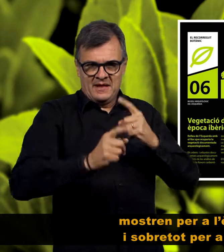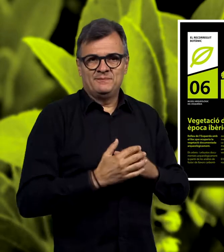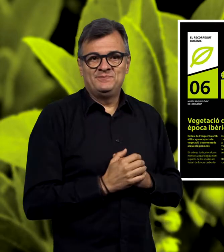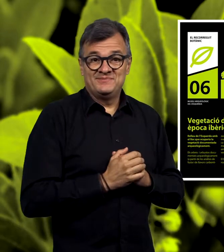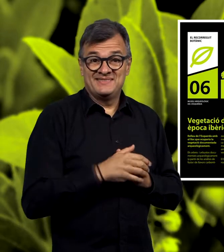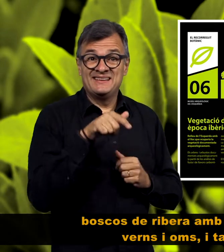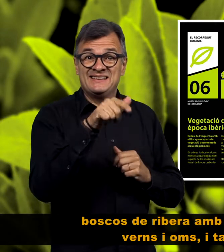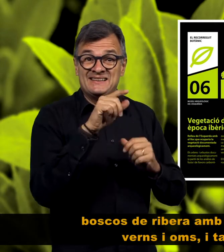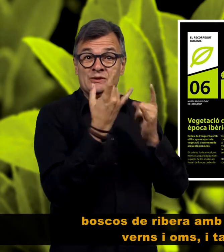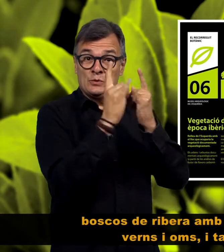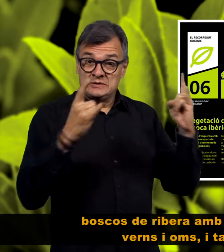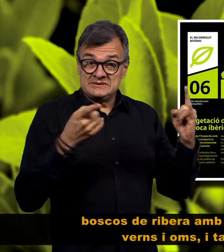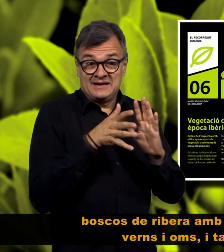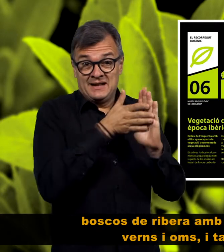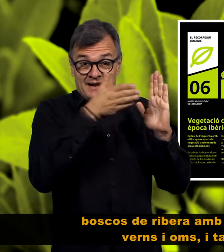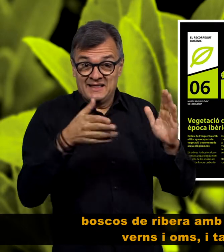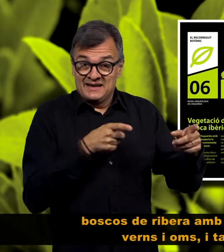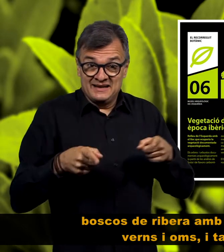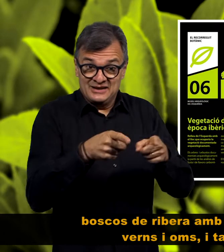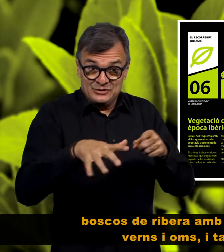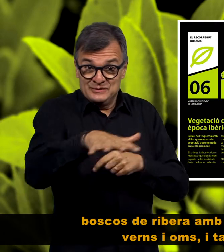verns i oms, i també freixes.